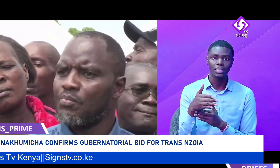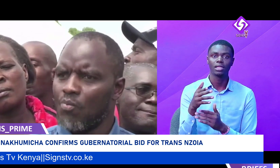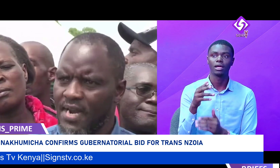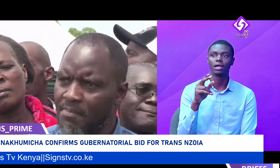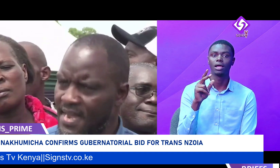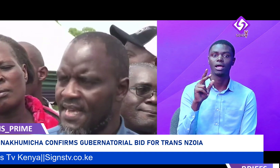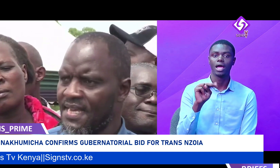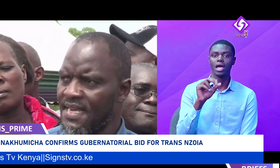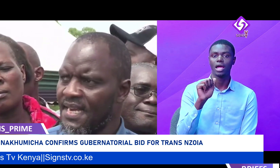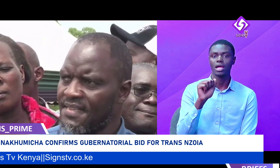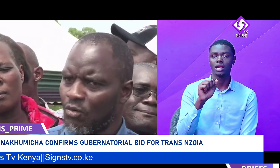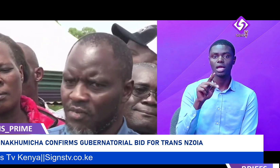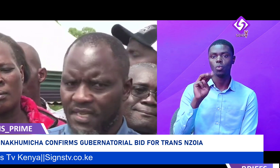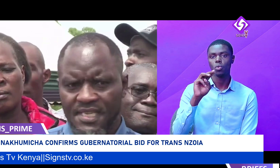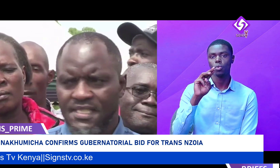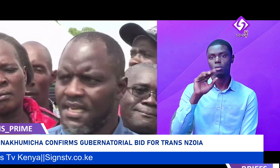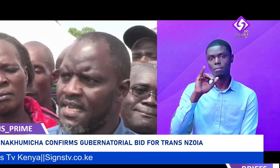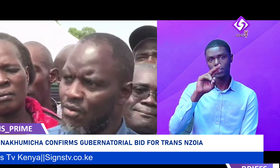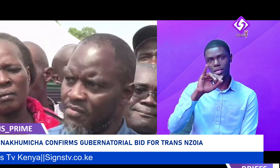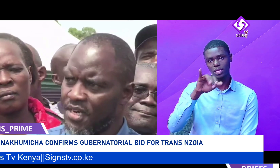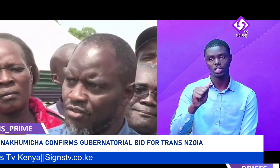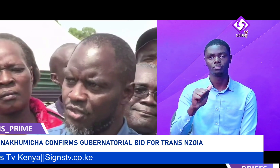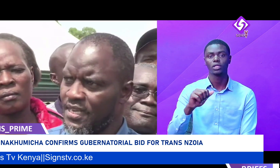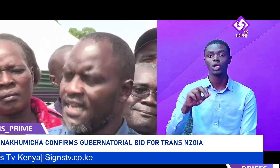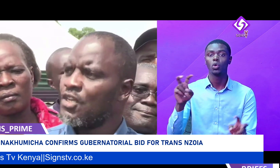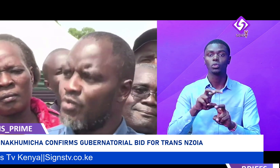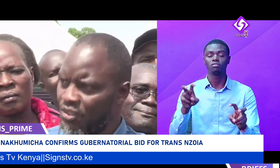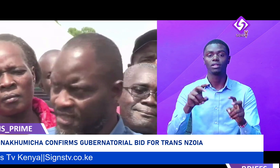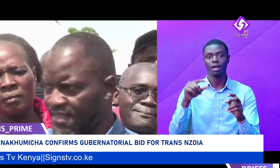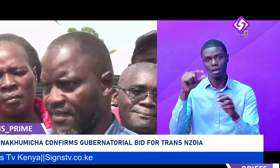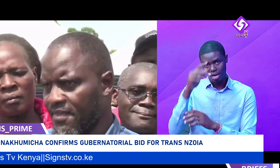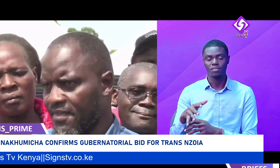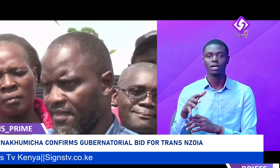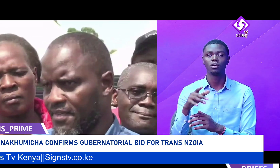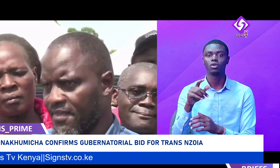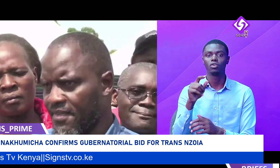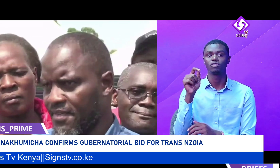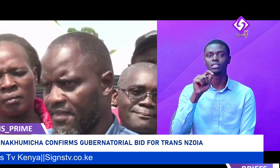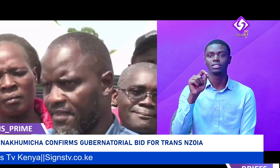ambaye tumemweka mbele ili aweze kutafuta kiti ya ugavana wa Trans Nzoia 2027.